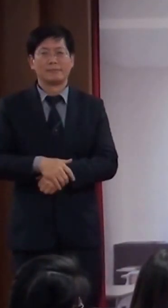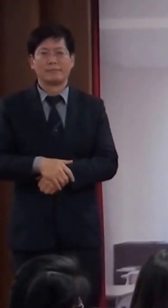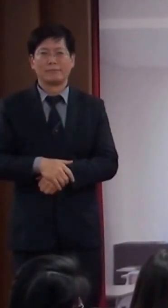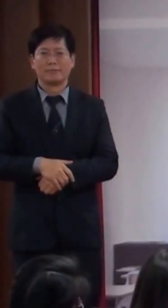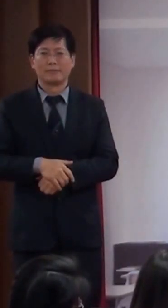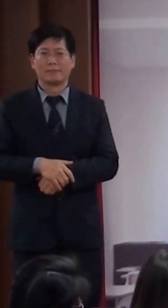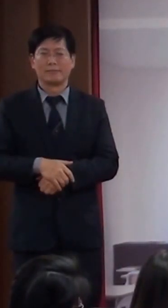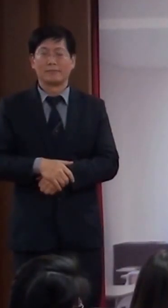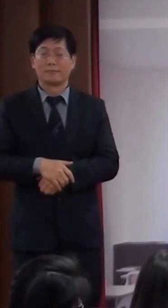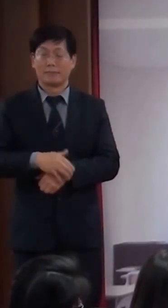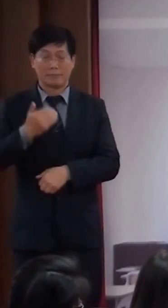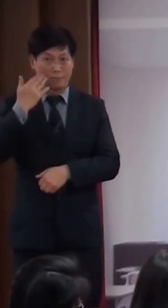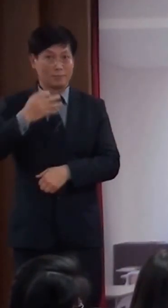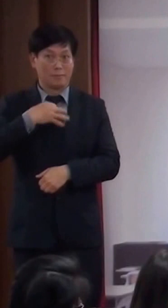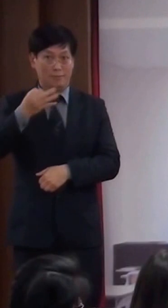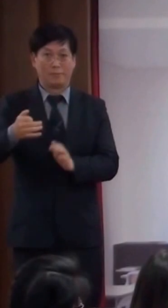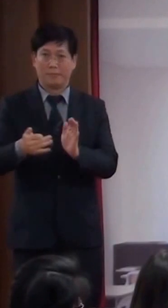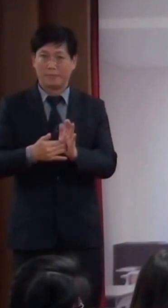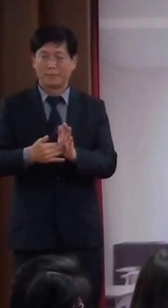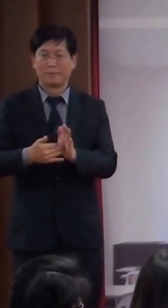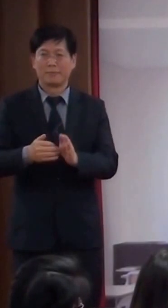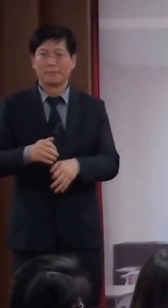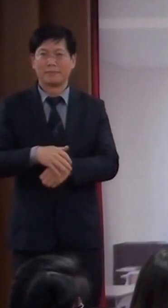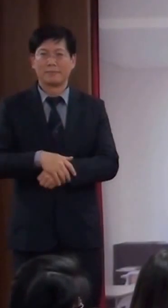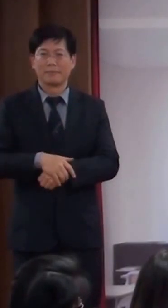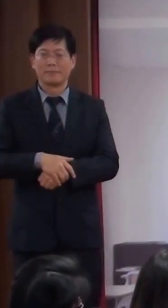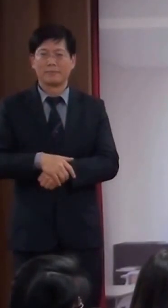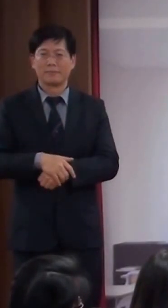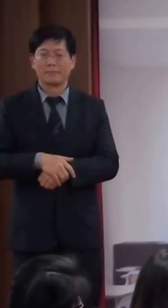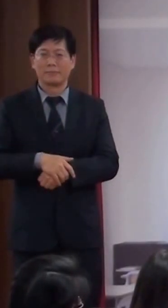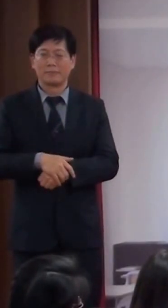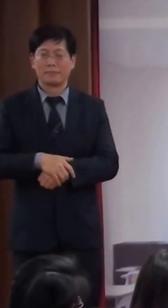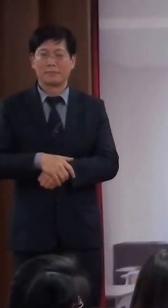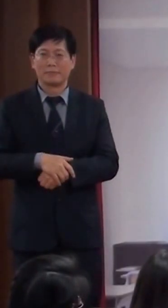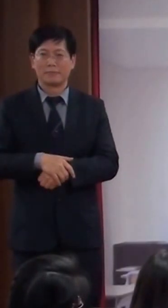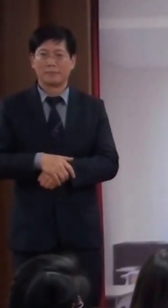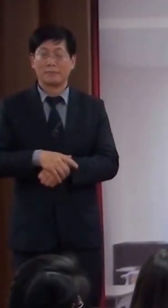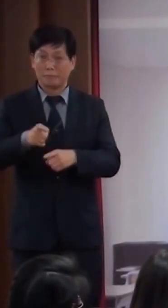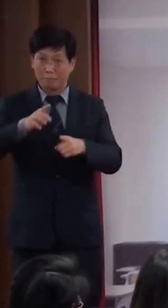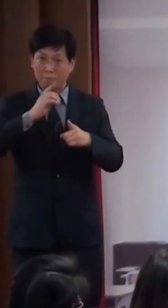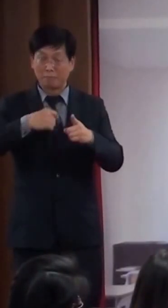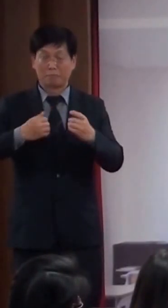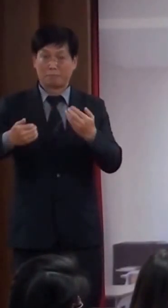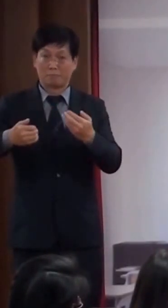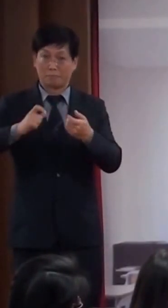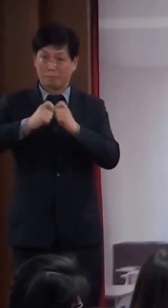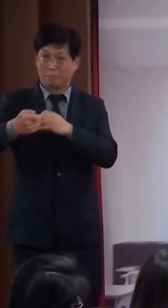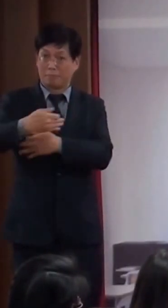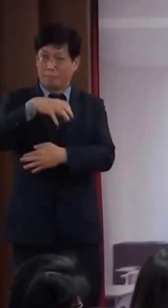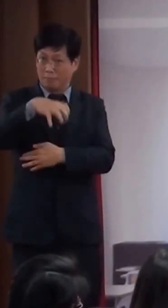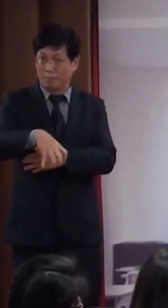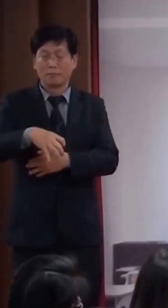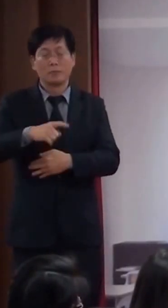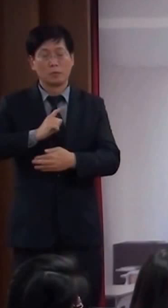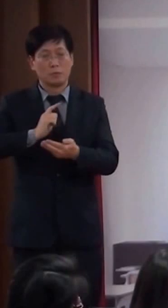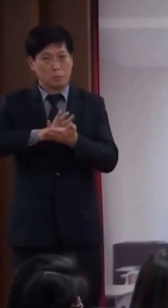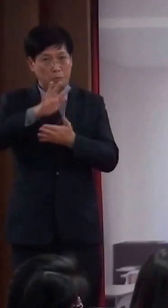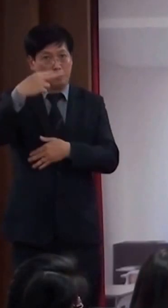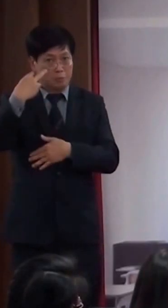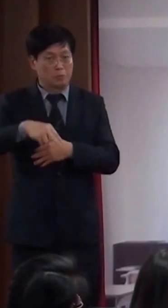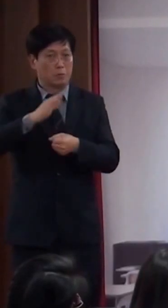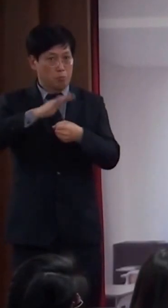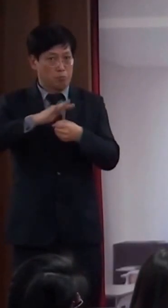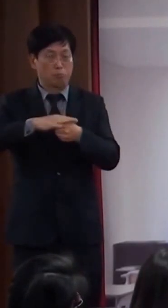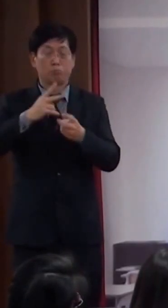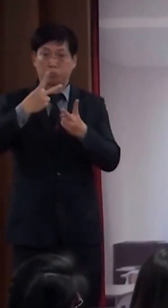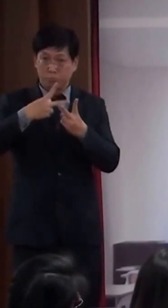纳。那缴纳以后呢，这个各地的这个稽征机关呢，我们事后会寄这